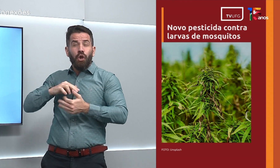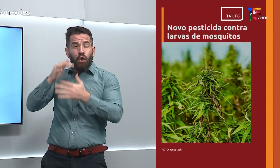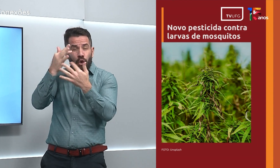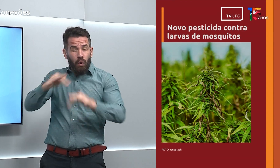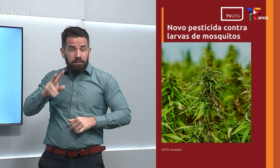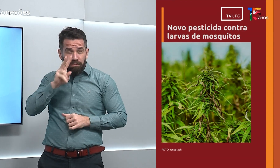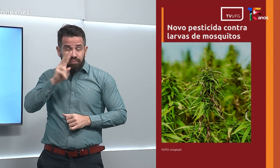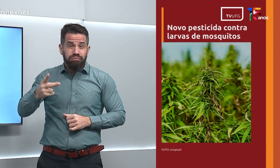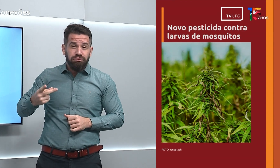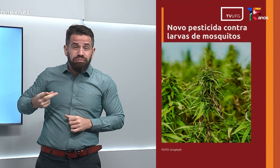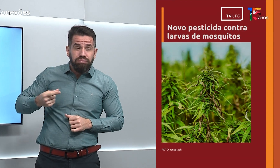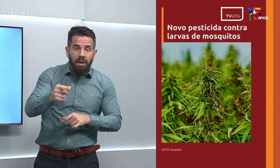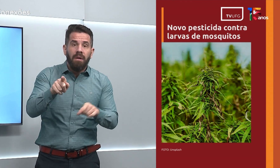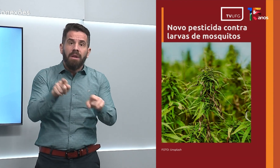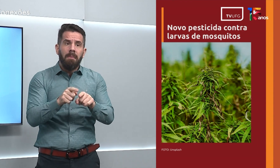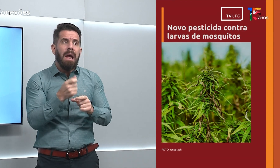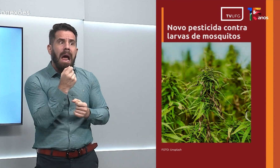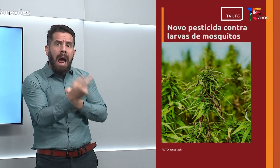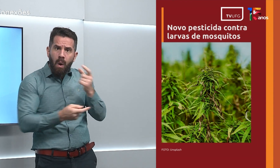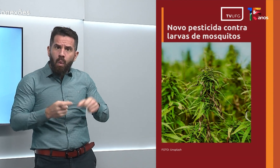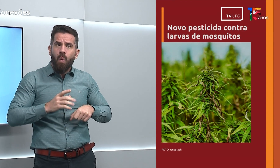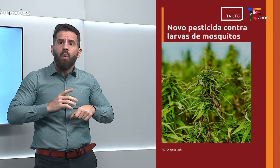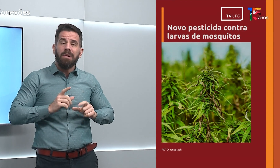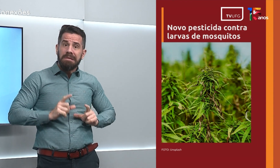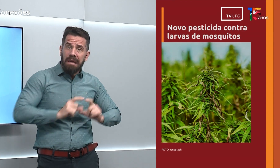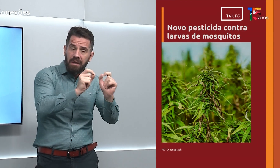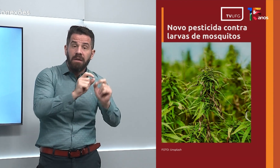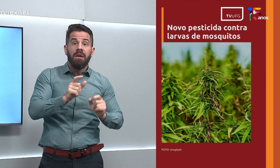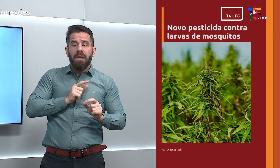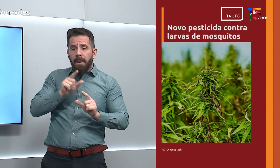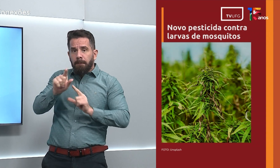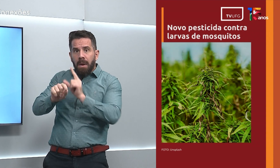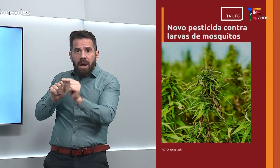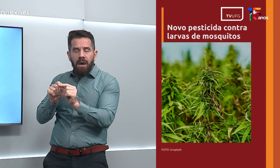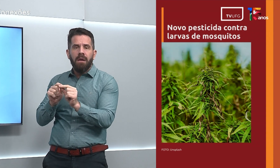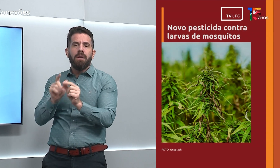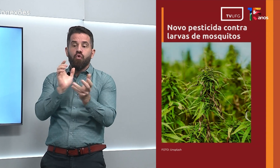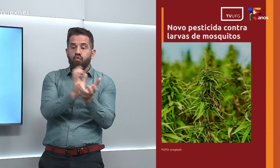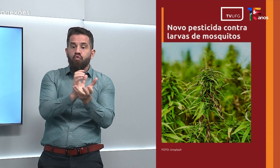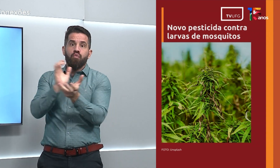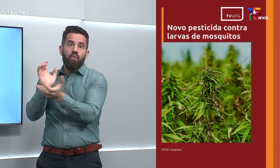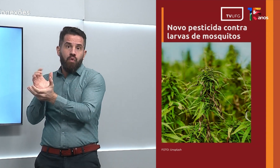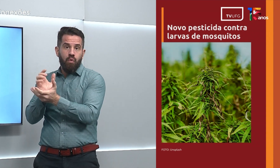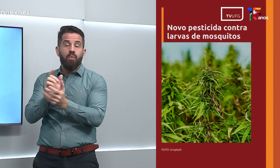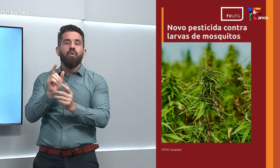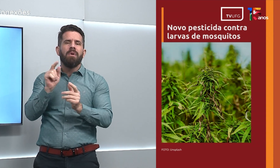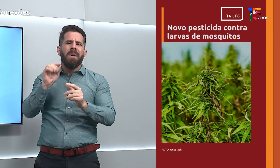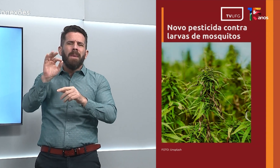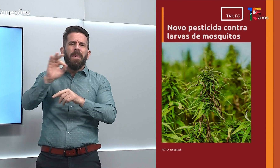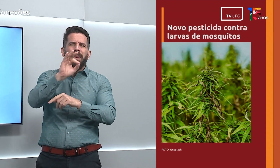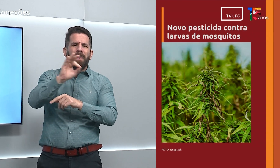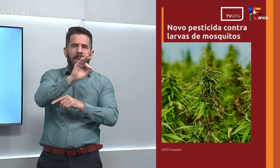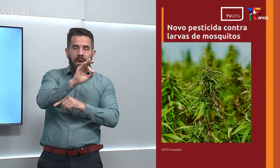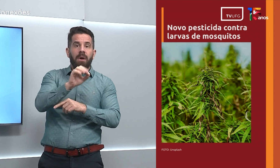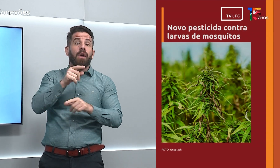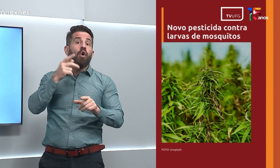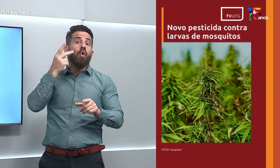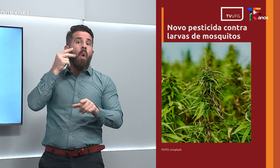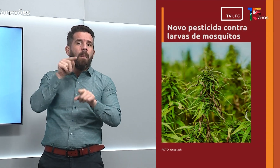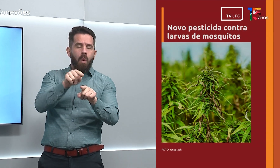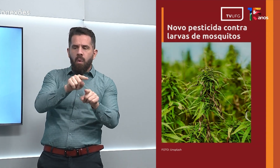que um componente da maconha pode ser usado em pesticidas. O canabidiol já é usado